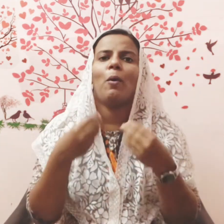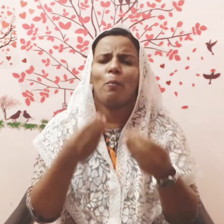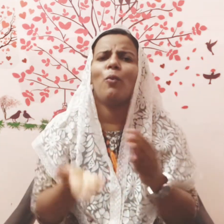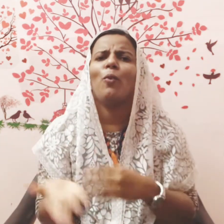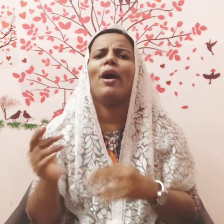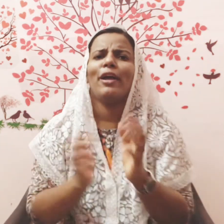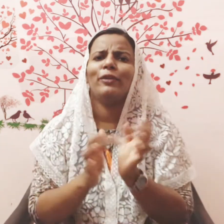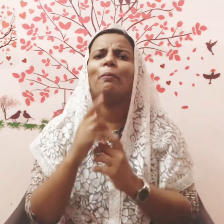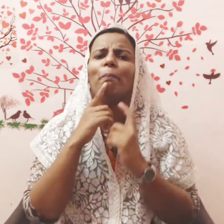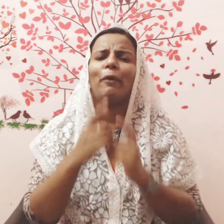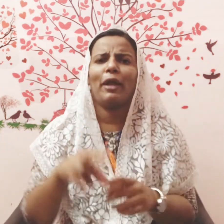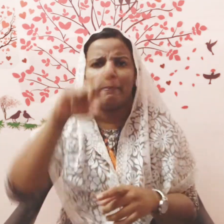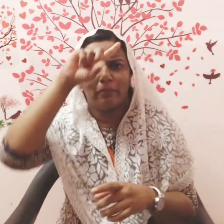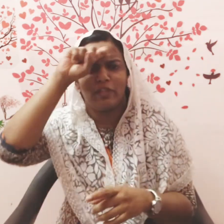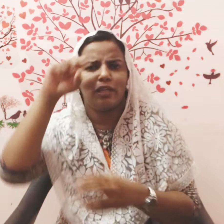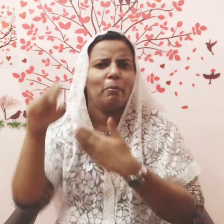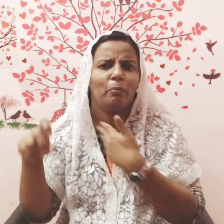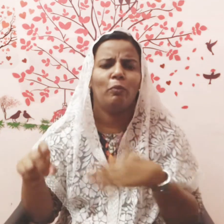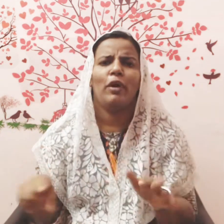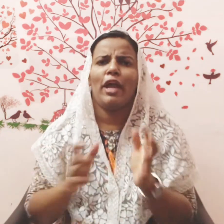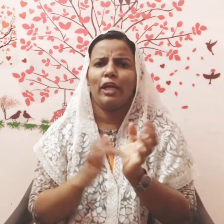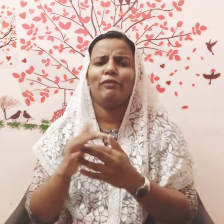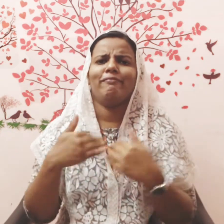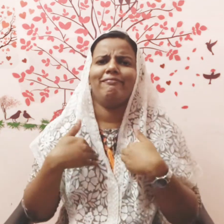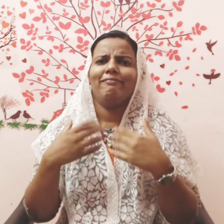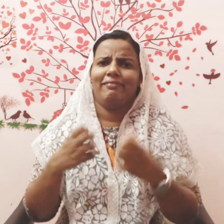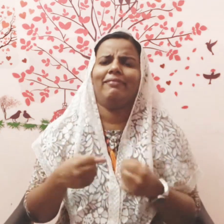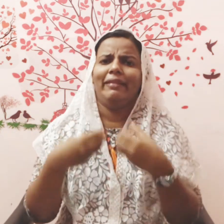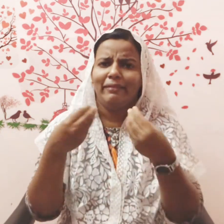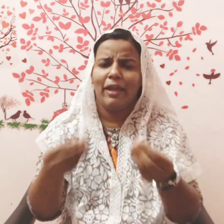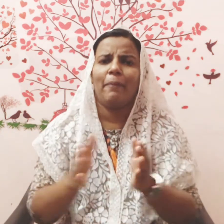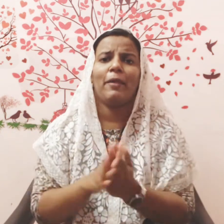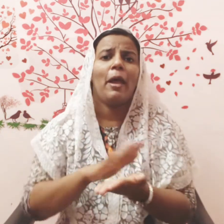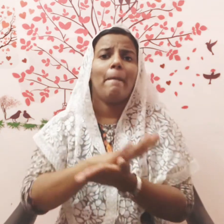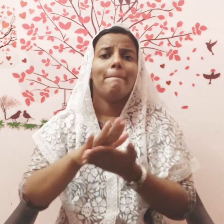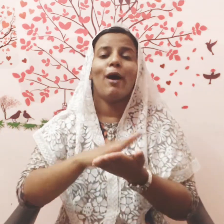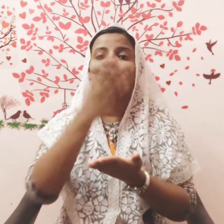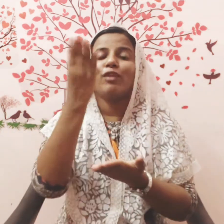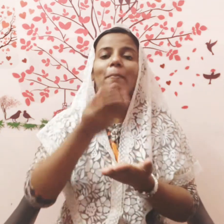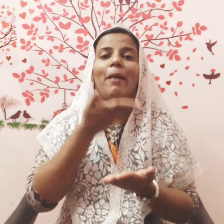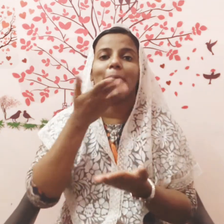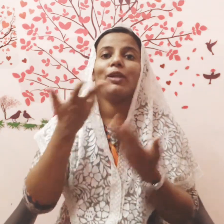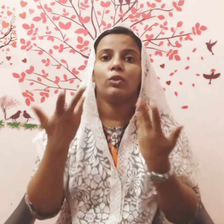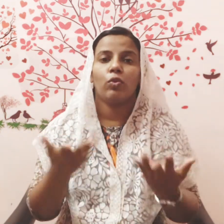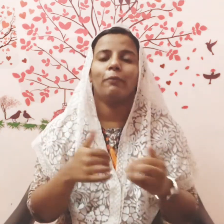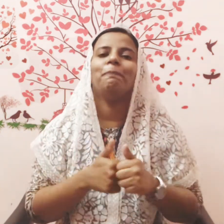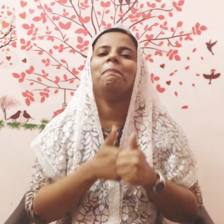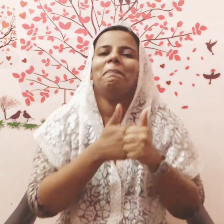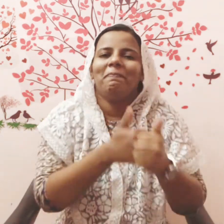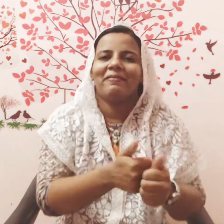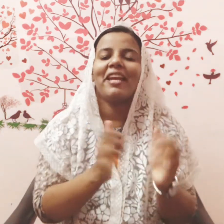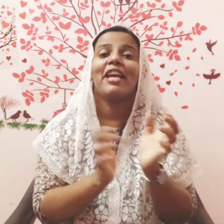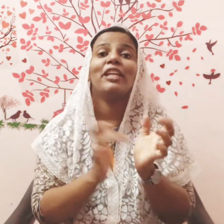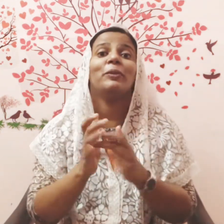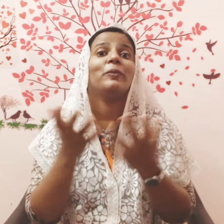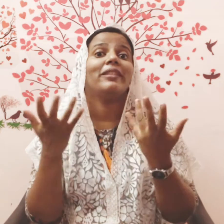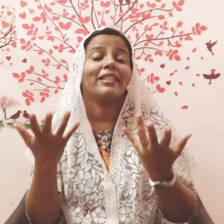സമാധാനത്തോടെ പോയിക്കോളാൻ കർത്താവ് പറയുക, ബാധയൊഴിഞ്ഞ് സ്വസ്ഥയായിരിക്കും. അതുകൊണ്ട് ഇന്ന് പകൽക്കാലം പരിശുദ്ധാത്മാവ് എന്തോ നമ്മളെ പഠിപ്പിക്കുന്നത്, അപ്രോച്ച് ജീസസ്